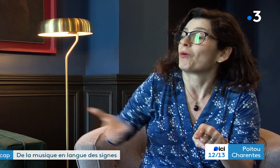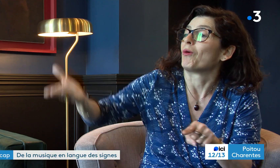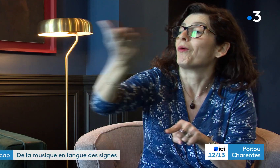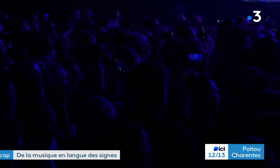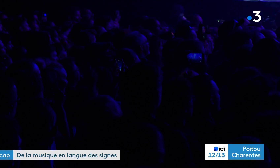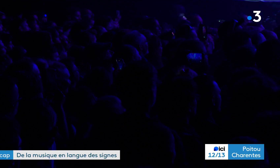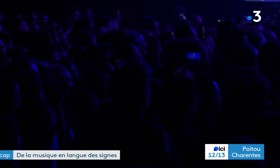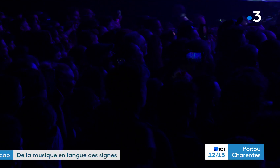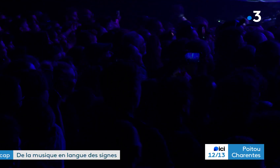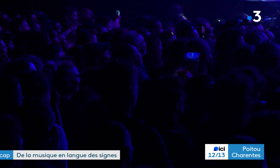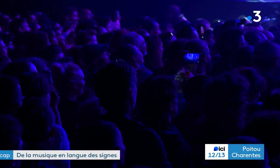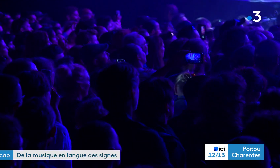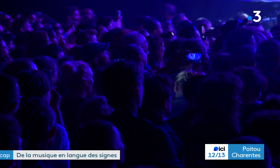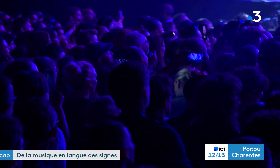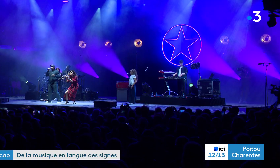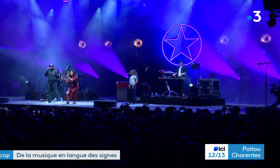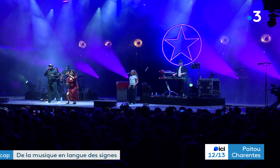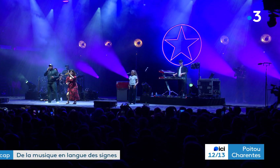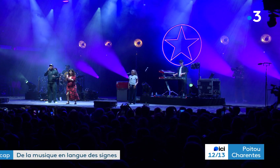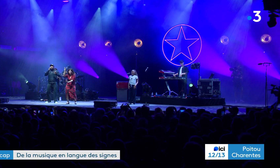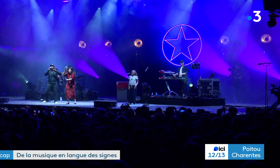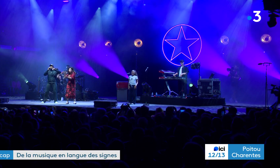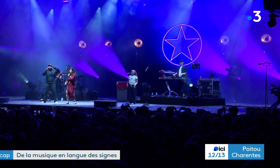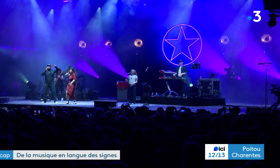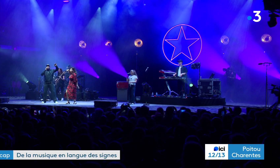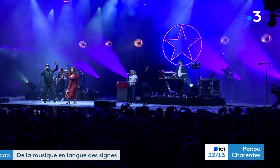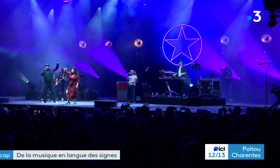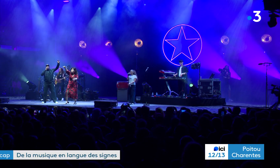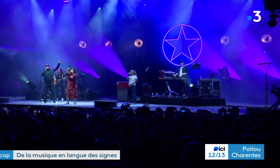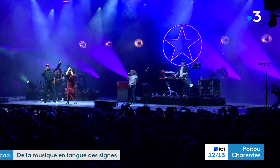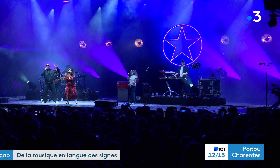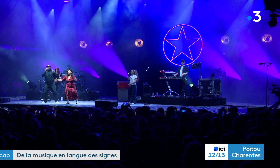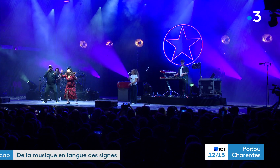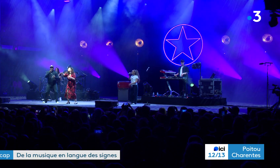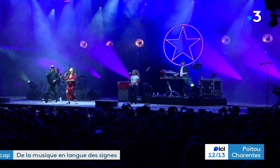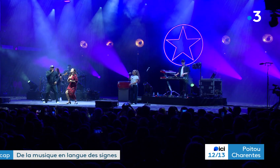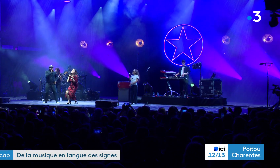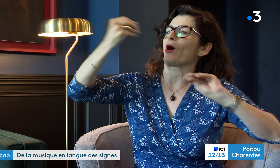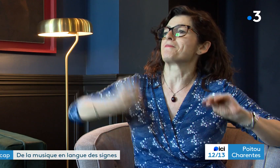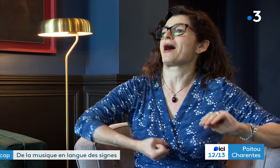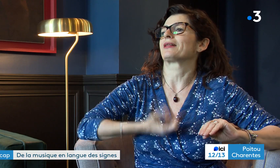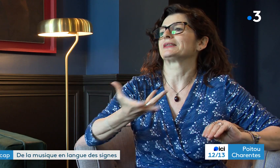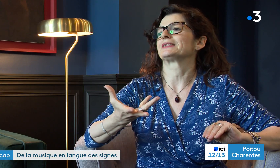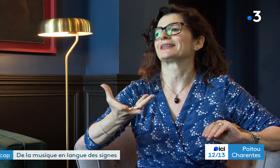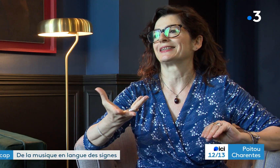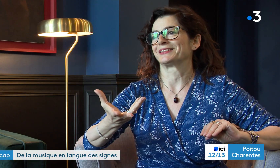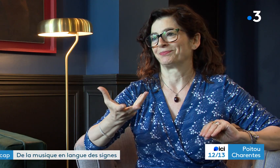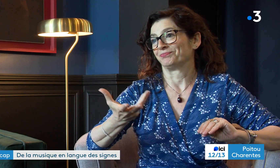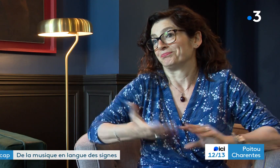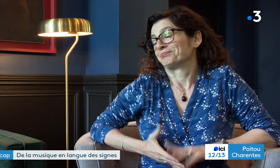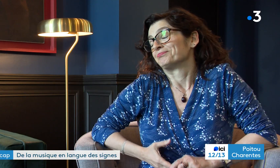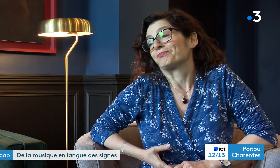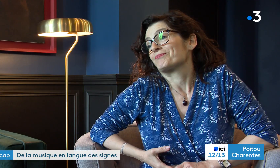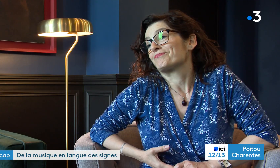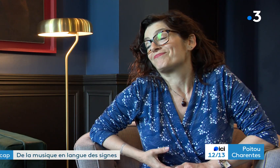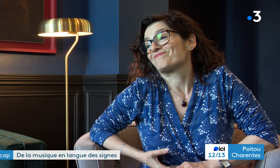fait, c'est autre chose pour permettre aux entendants aussi de se dire « Ah oui, ça existe ». C'est pas simplement limité à l'oreille, c'est aussi autre chose. C'est aussi une autre forme artistique qui est